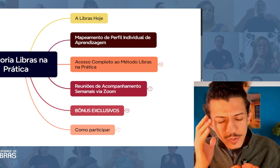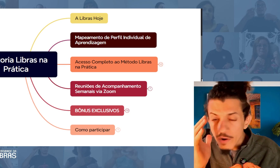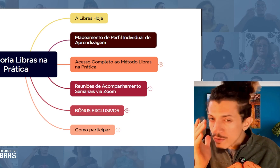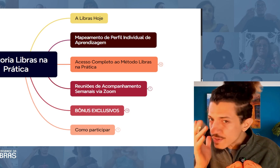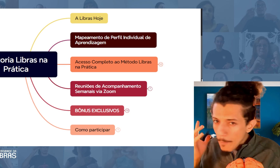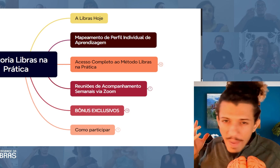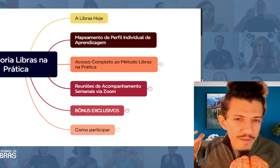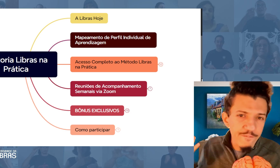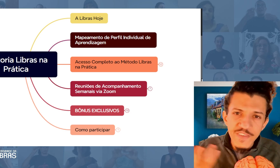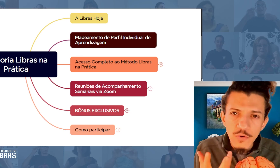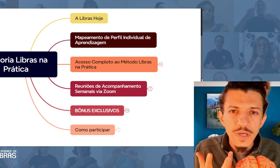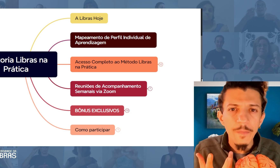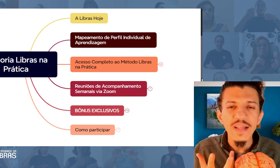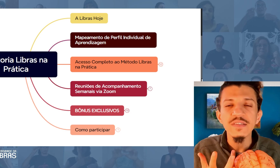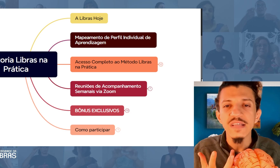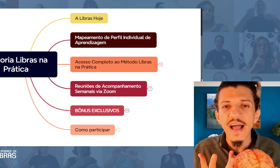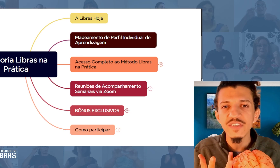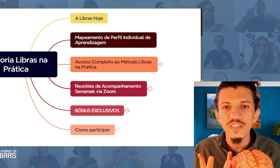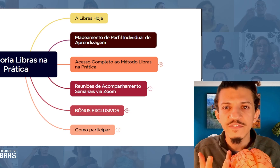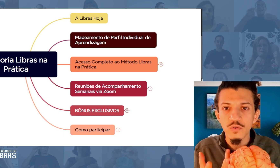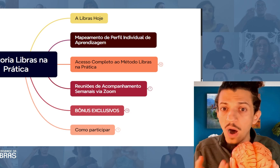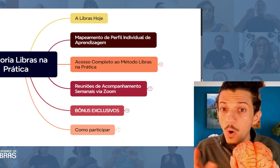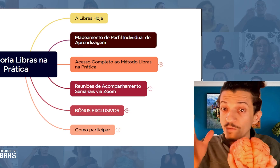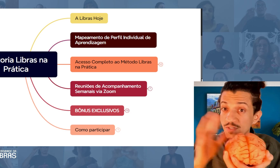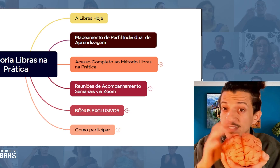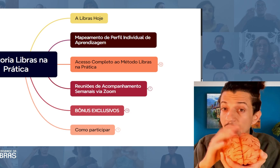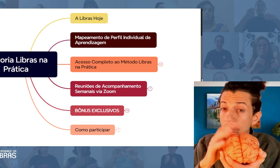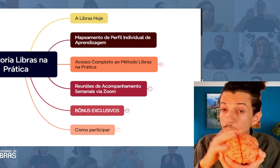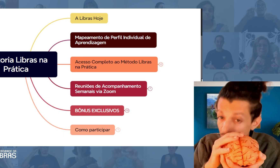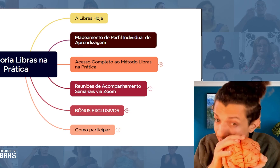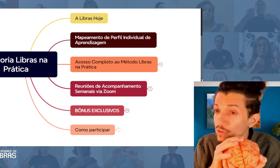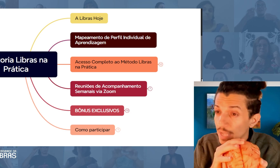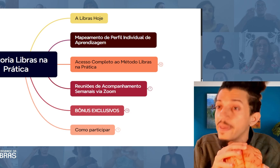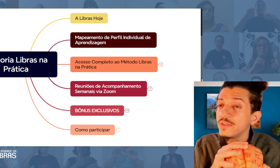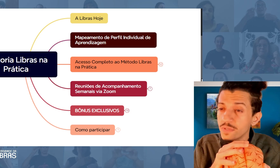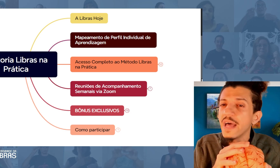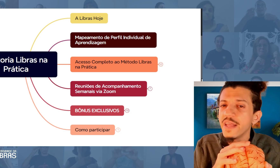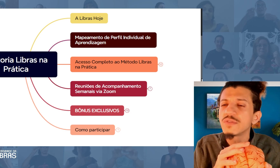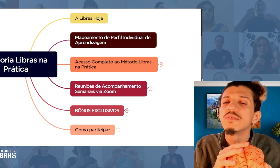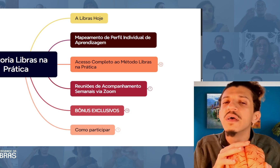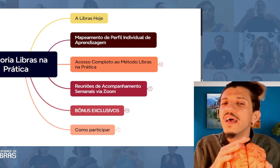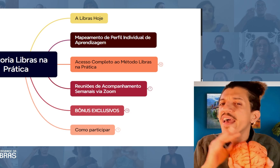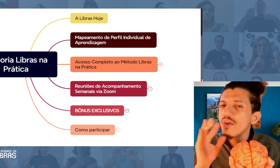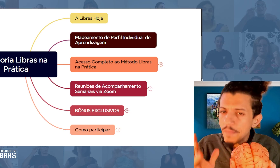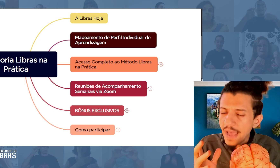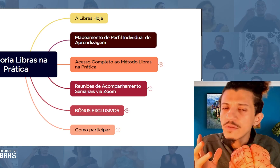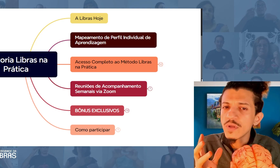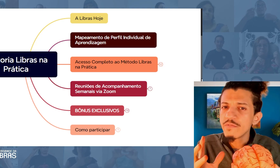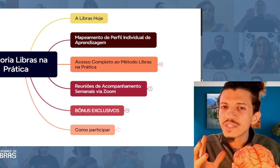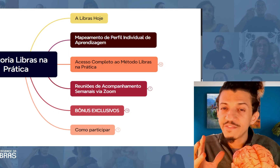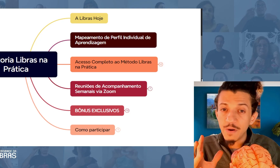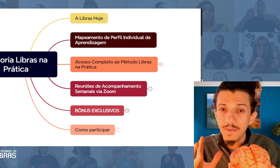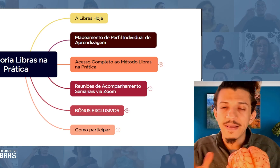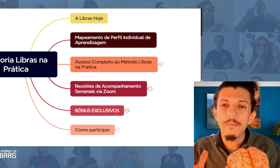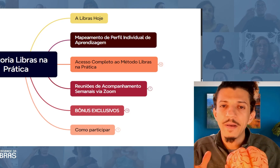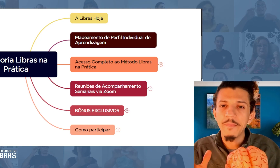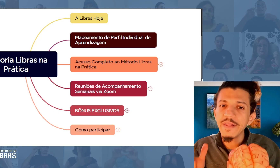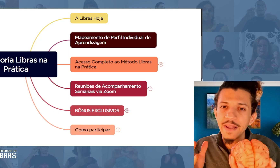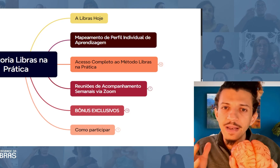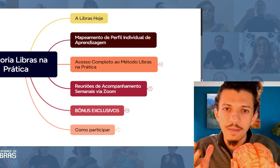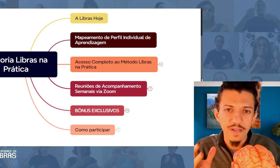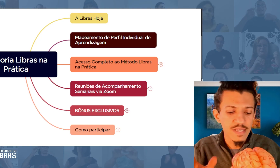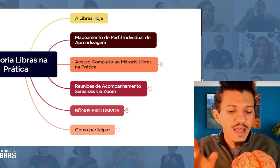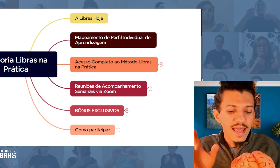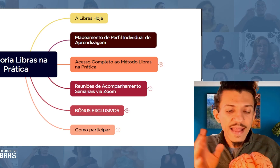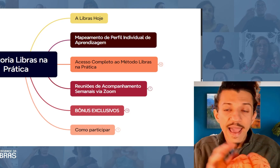exatamente qual que é o seu perfil de aprendizagem individual e você sabe poderosamente usar isso. E o método que você for aplicar para aprender